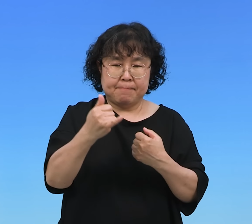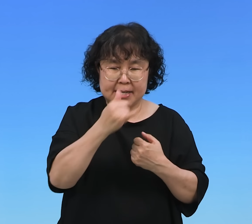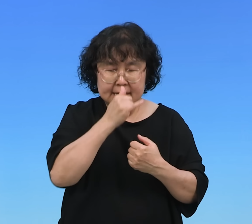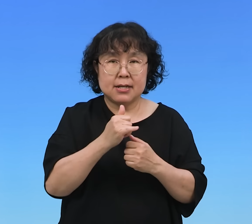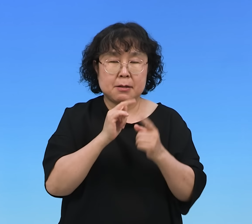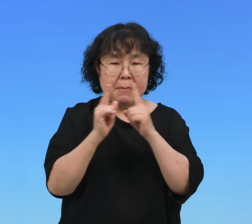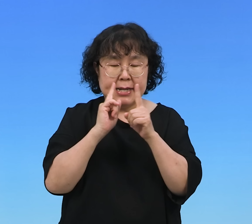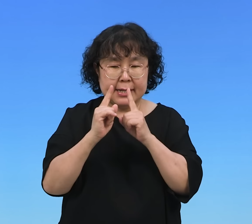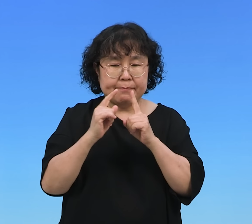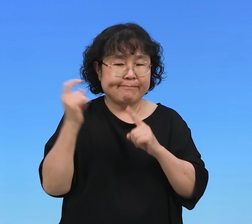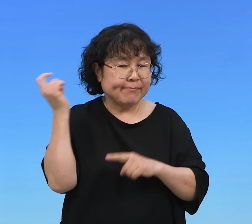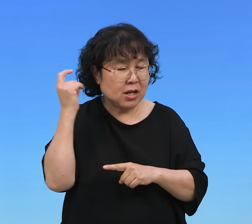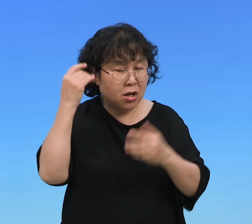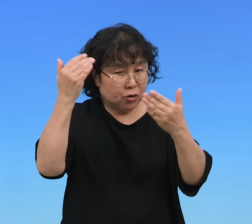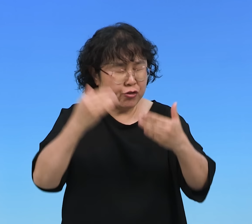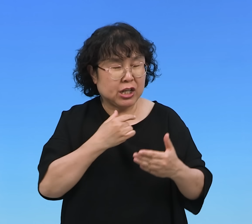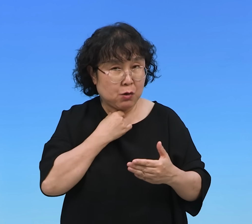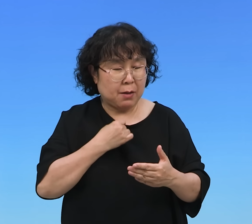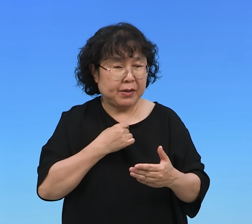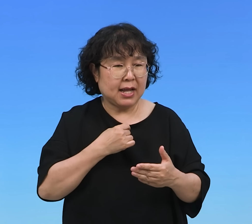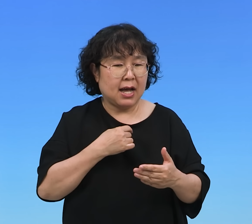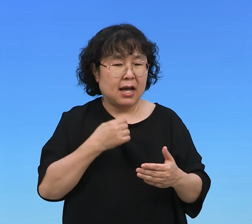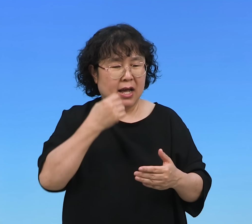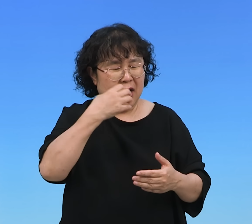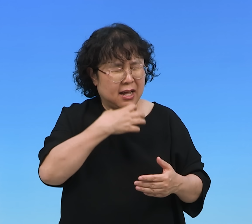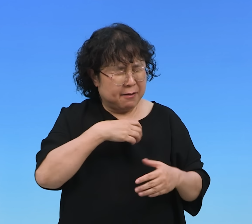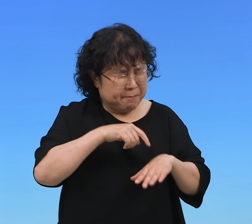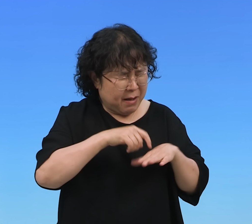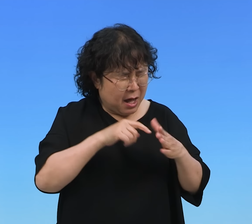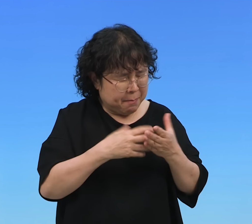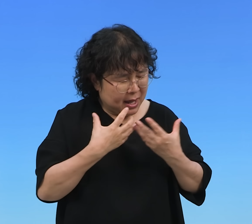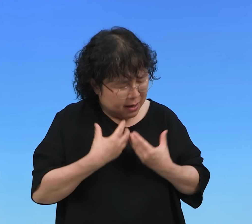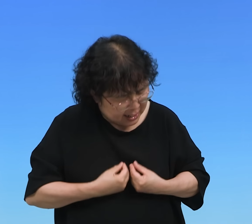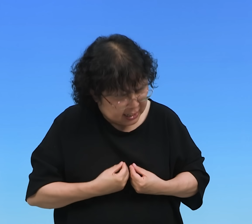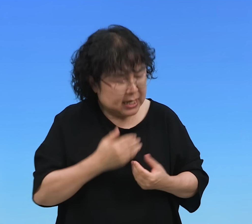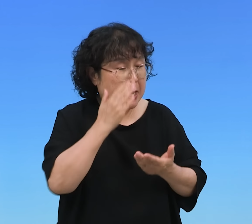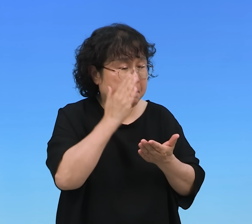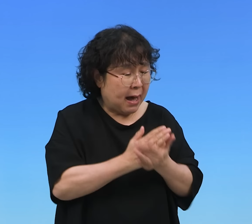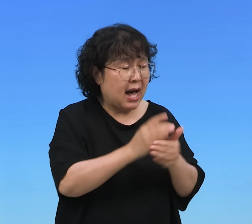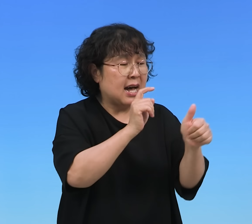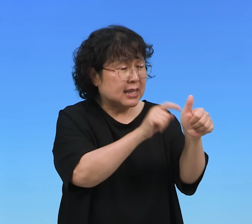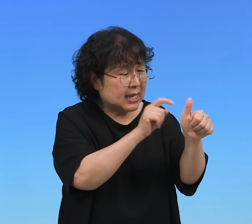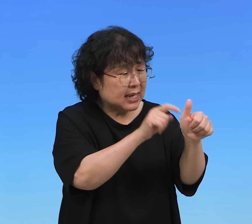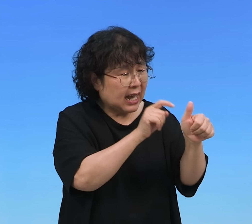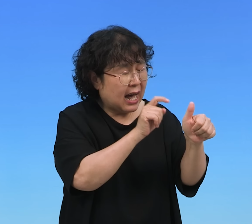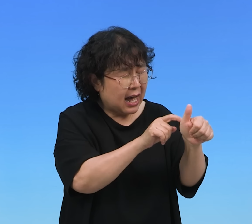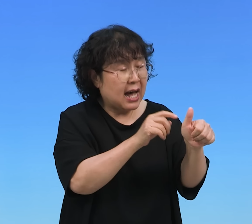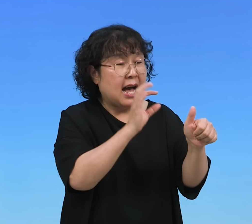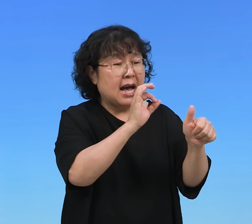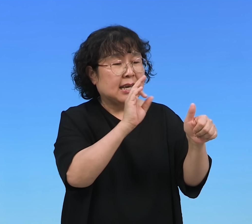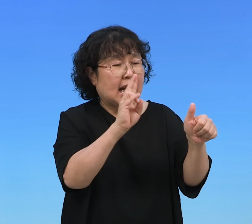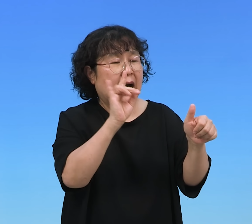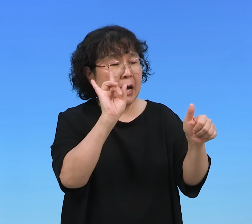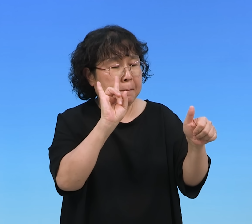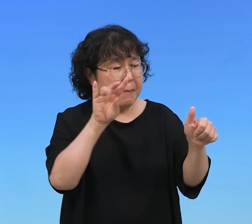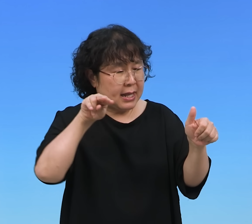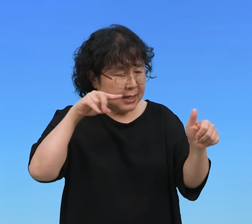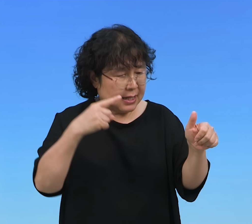그러냐? 네가 야베스인데 사람들이 주목하지 않는 게 그게 그렇게 힘드는